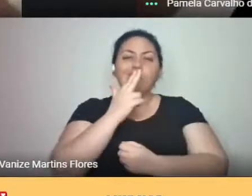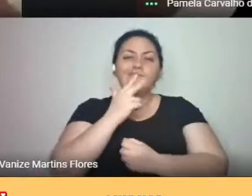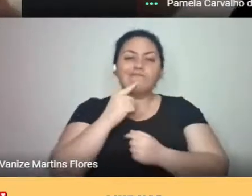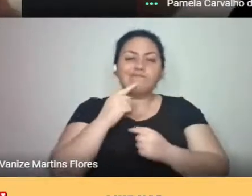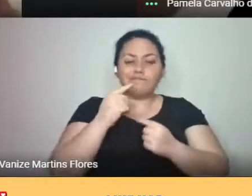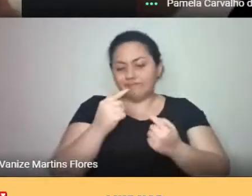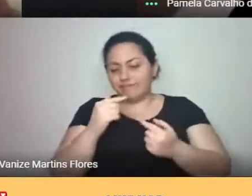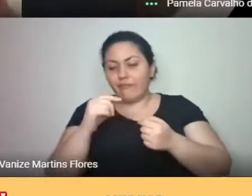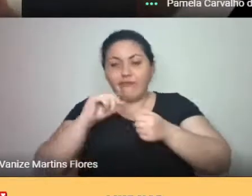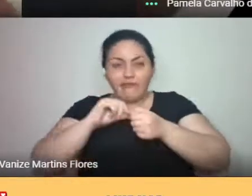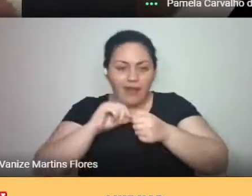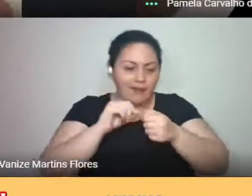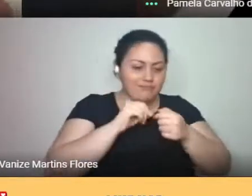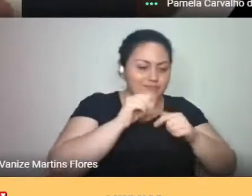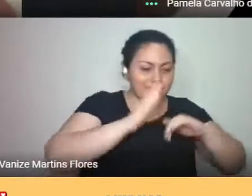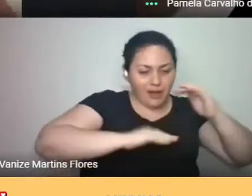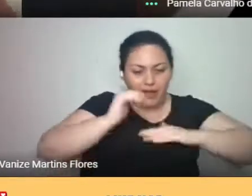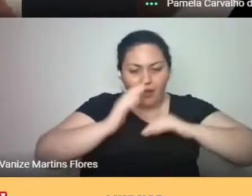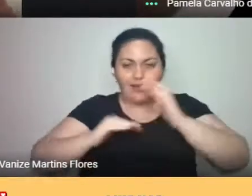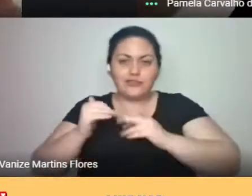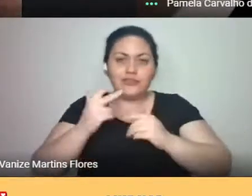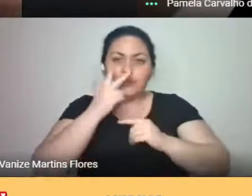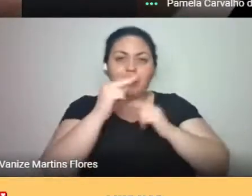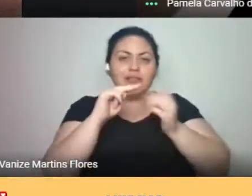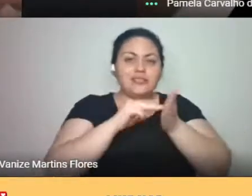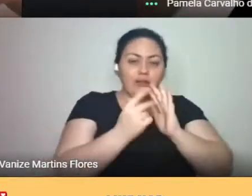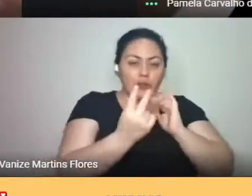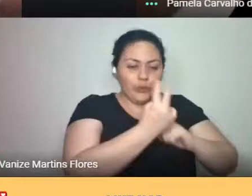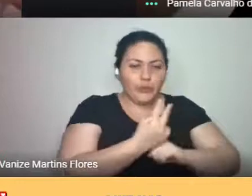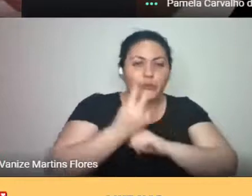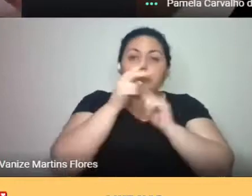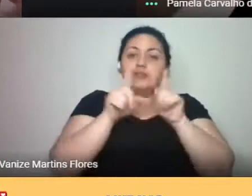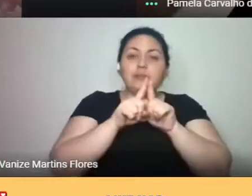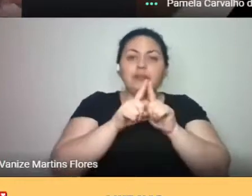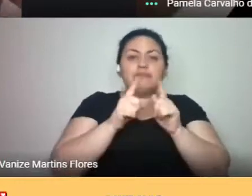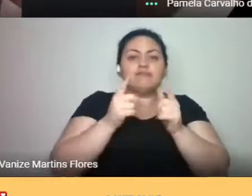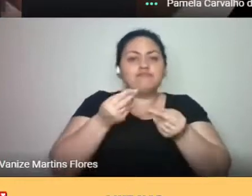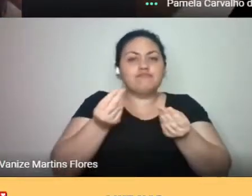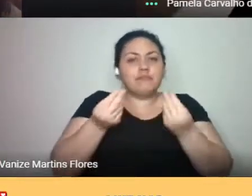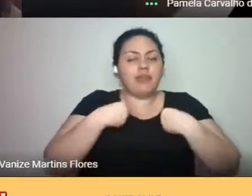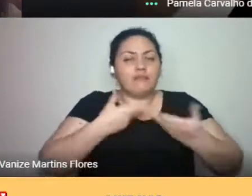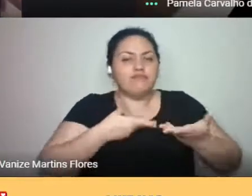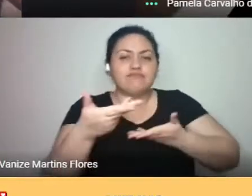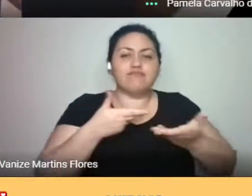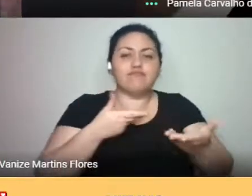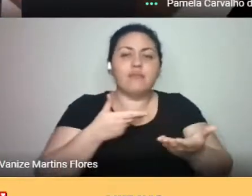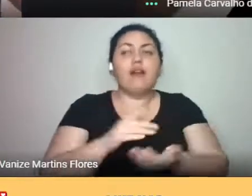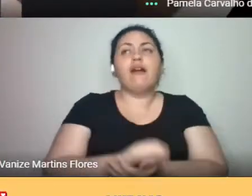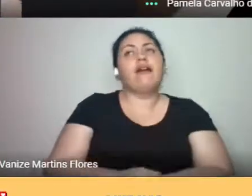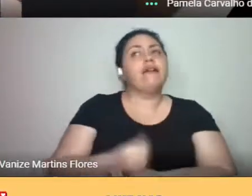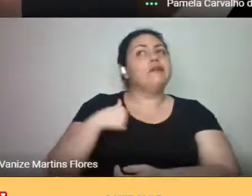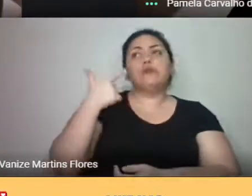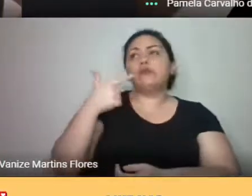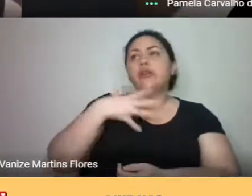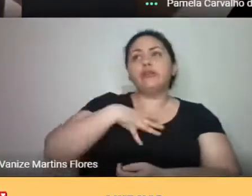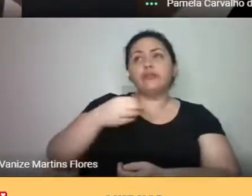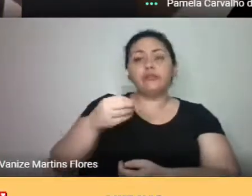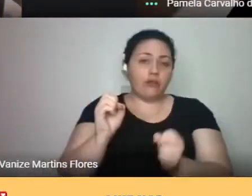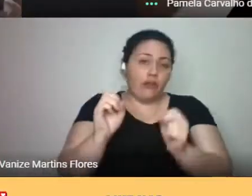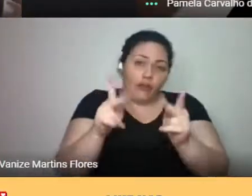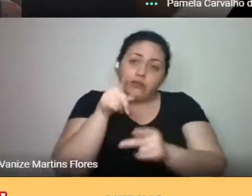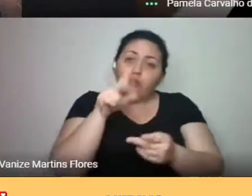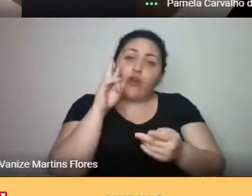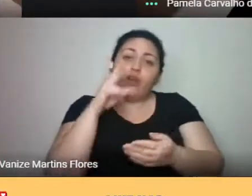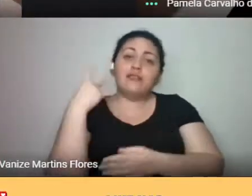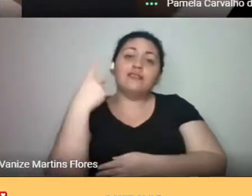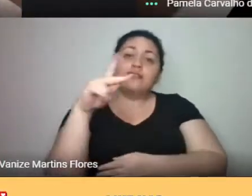interação. Ah, Giana, mas eu não tenho filho, né? Bom, então talvez vamos lá olhar as fotos da infância. De repente, na ligação que a gente vai